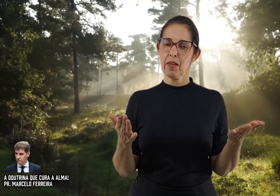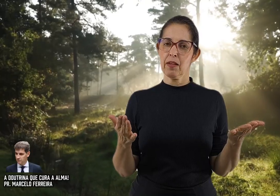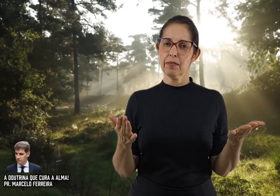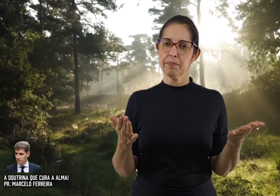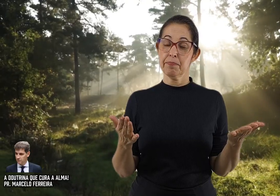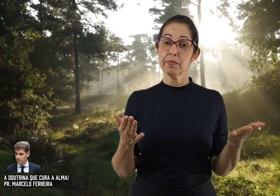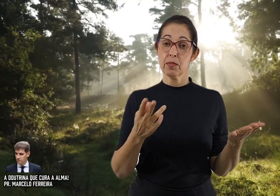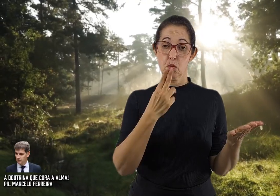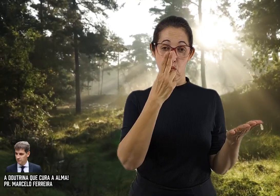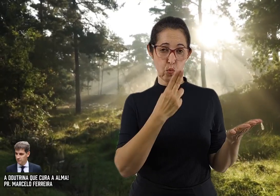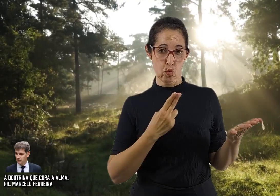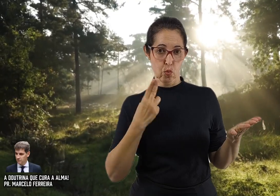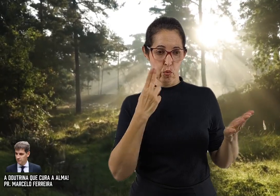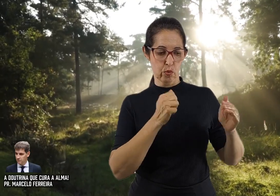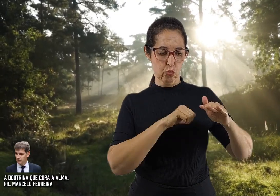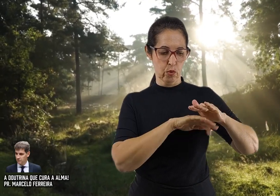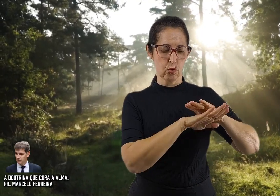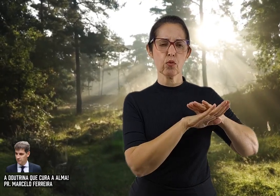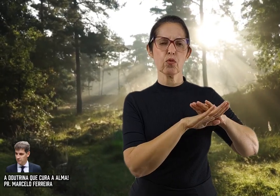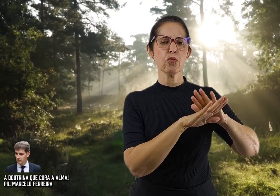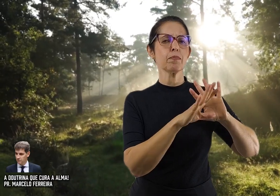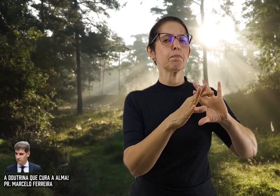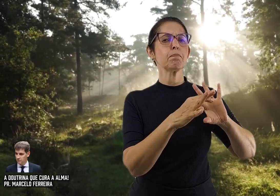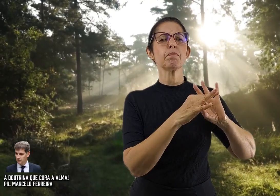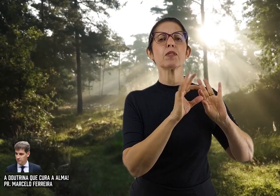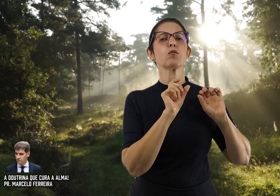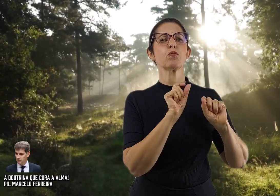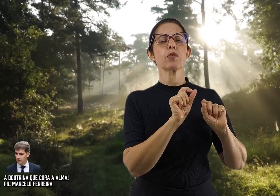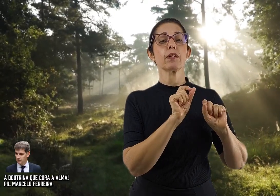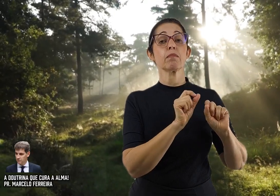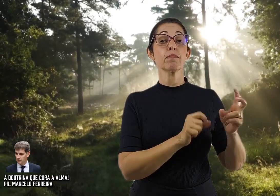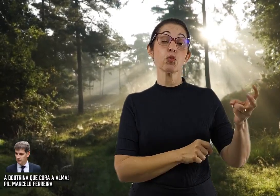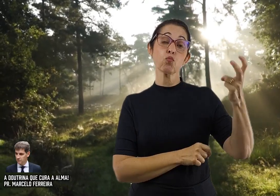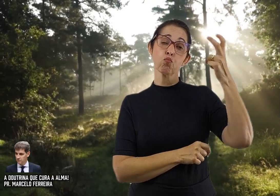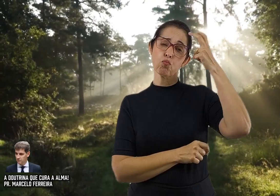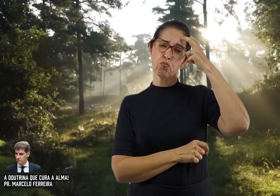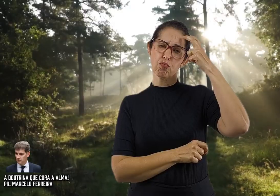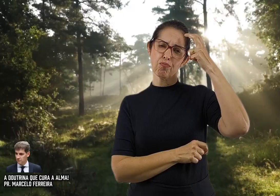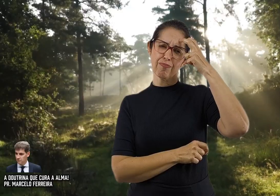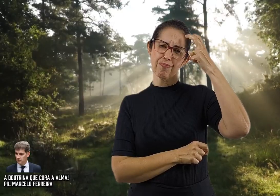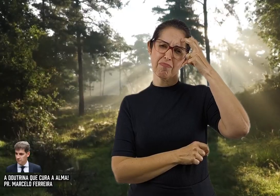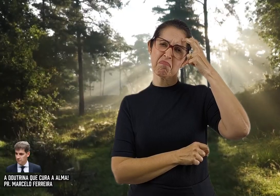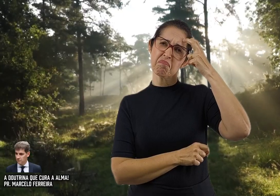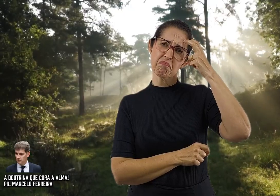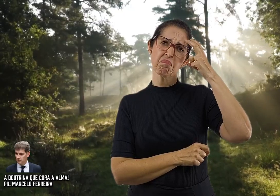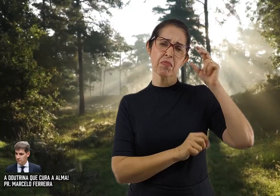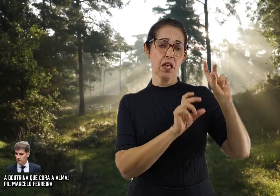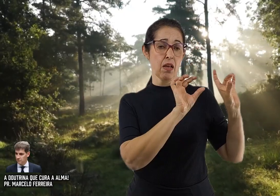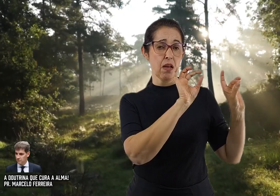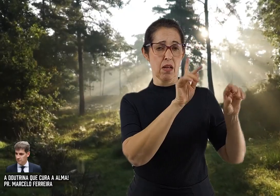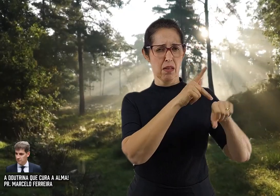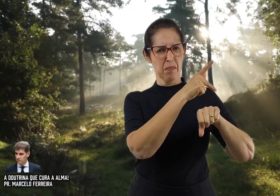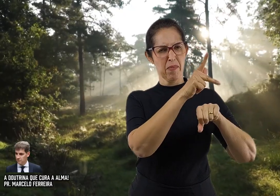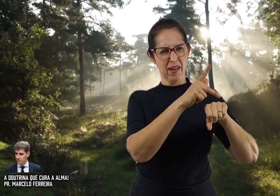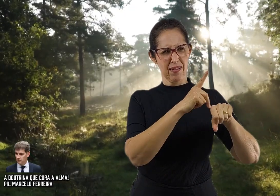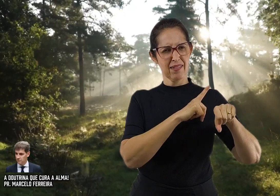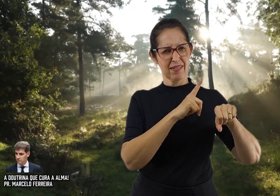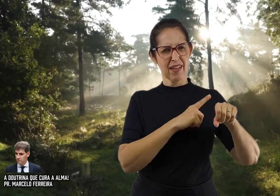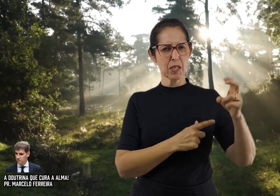Usos e costumes está ligado, é uma questão cultural. Cada país tem a sua